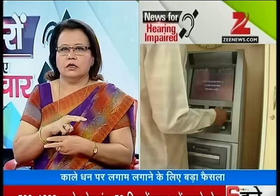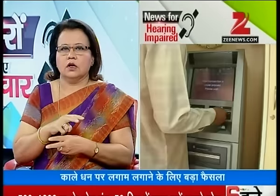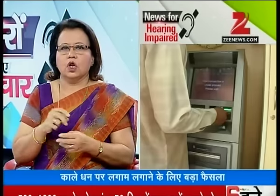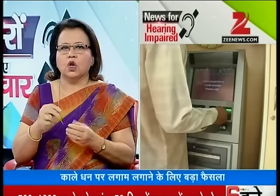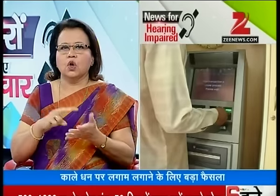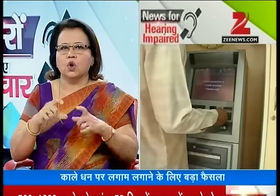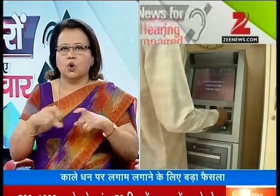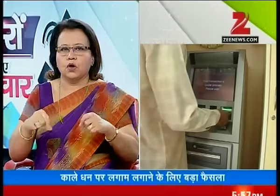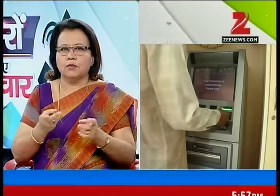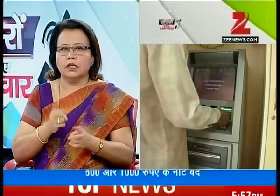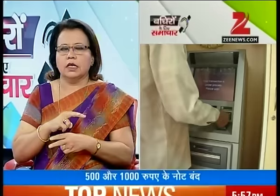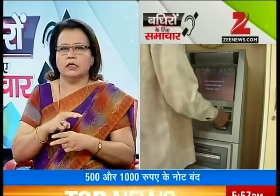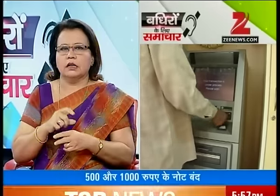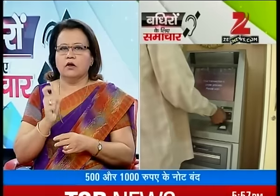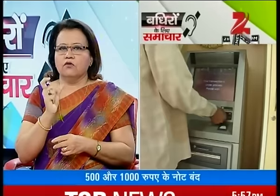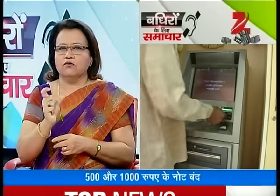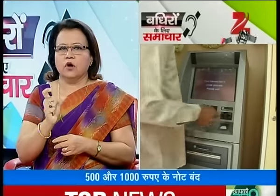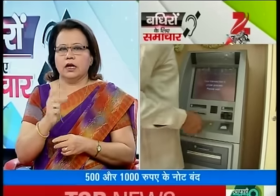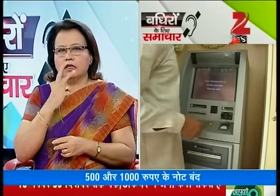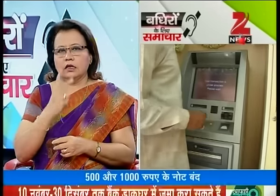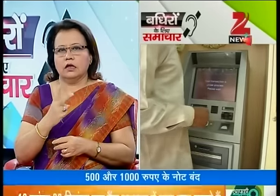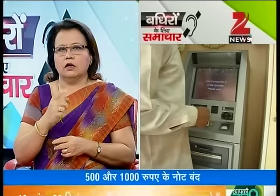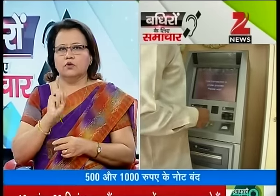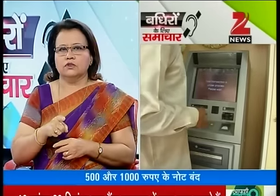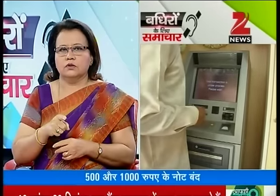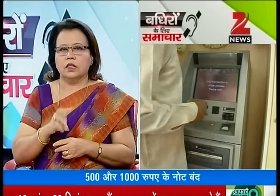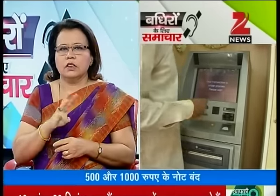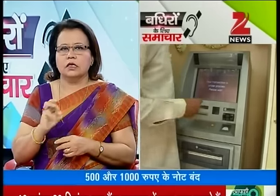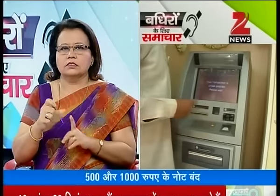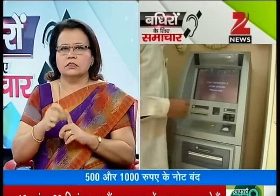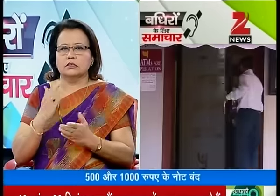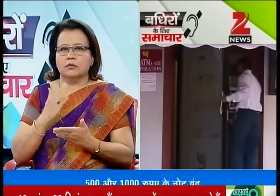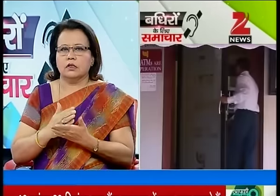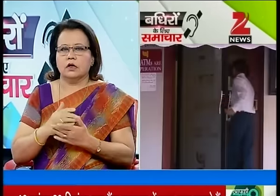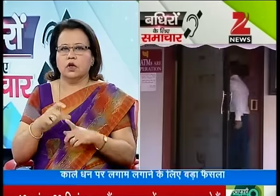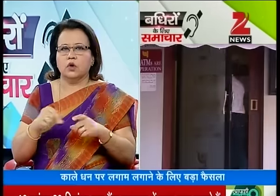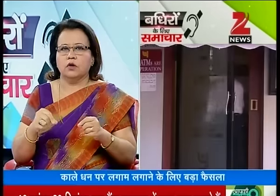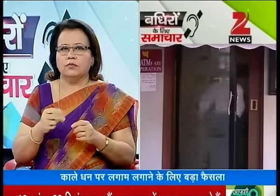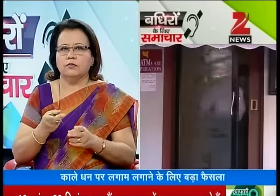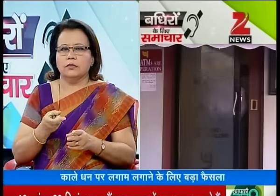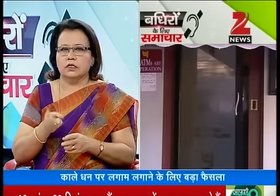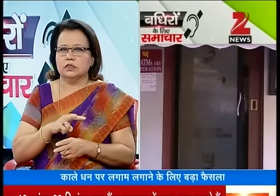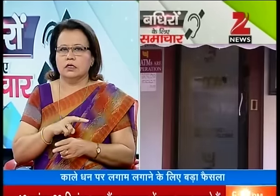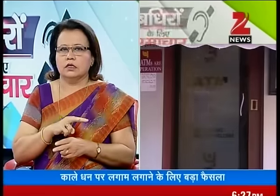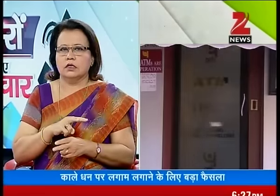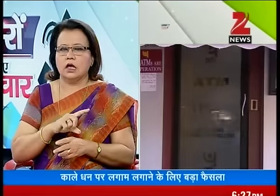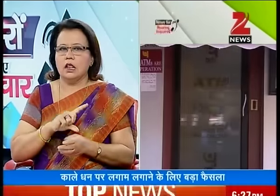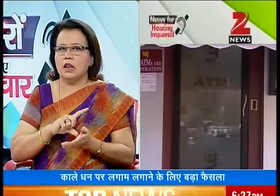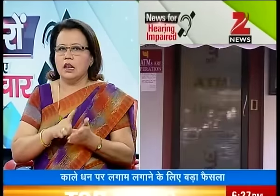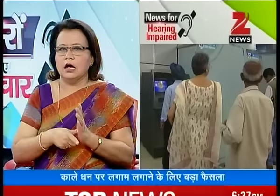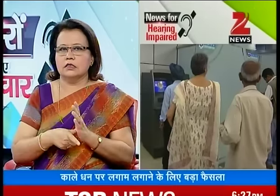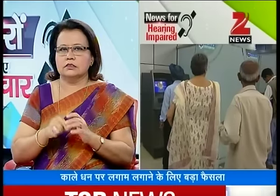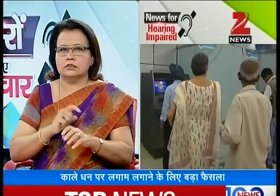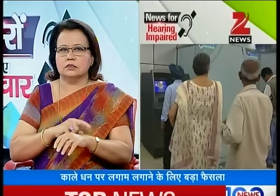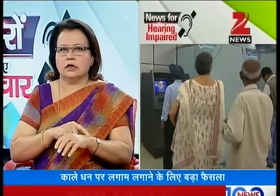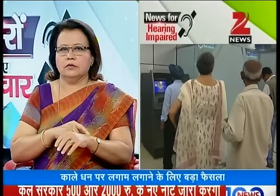हैं। नोट बदलने के लिए पहचान पत्र दिखाना होगा। 30 दिसंबर नोट बदलने की